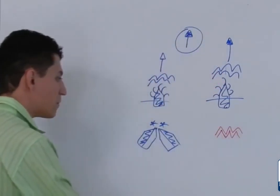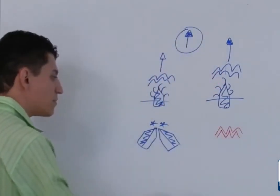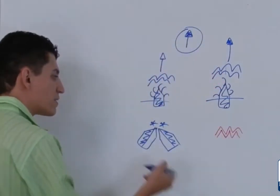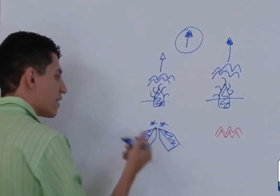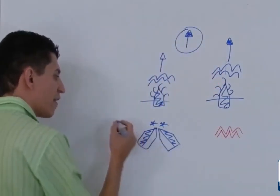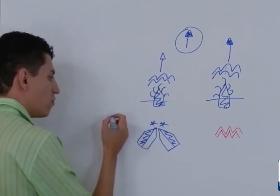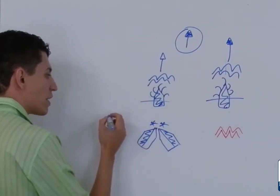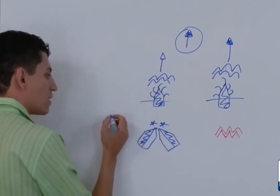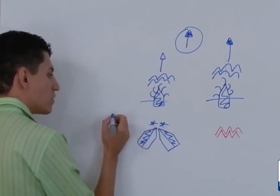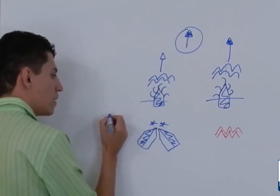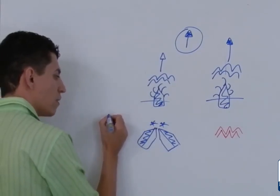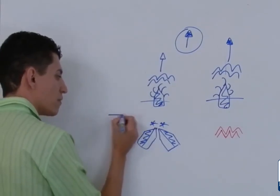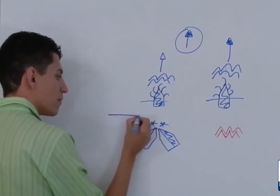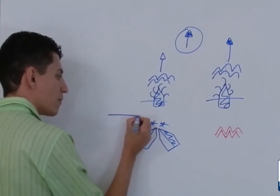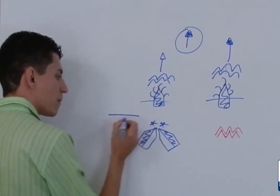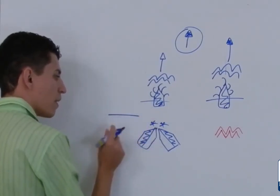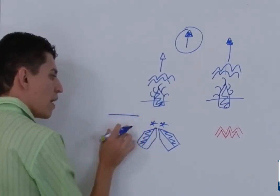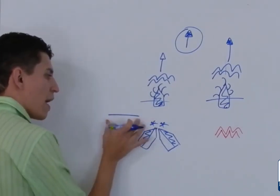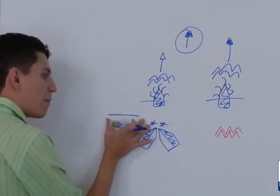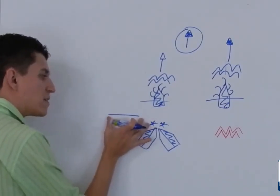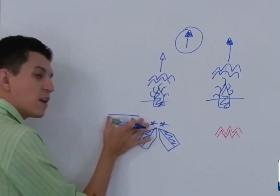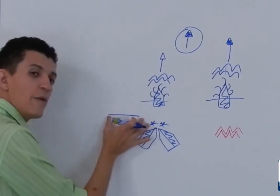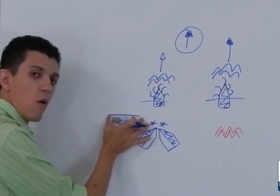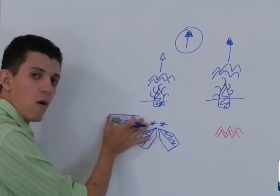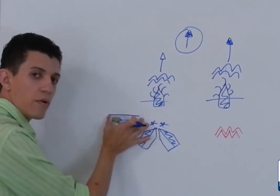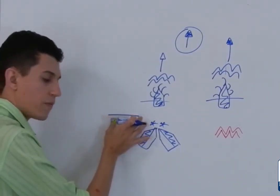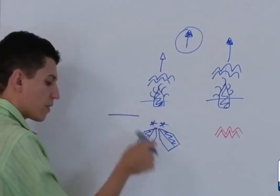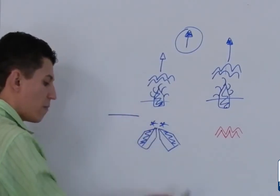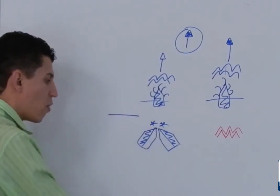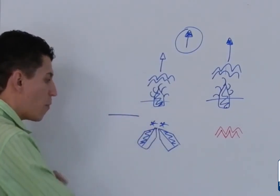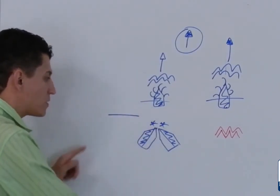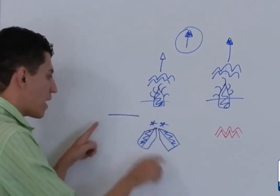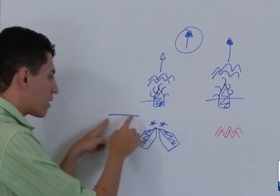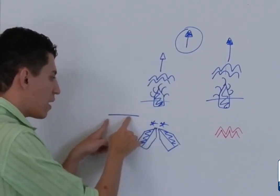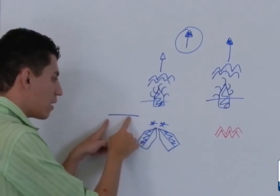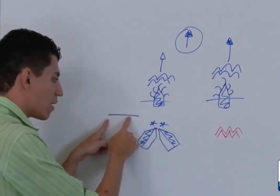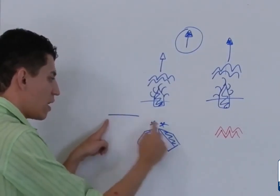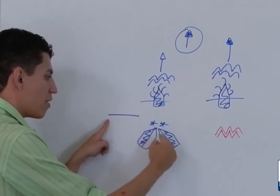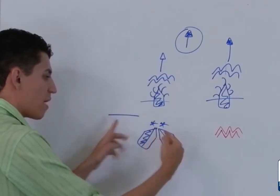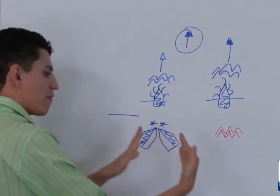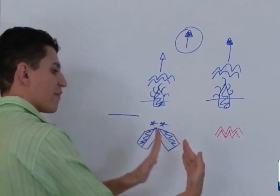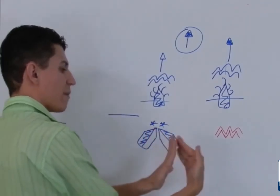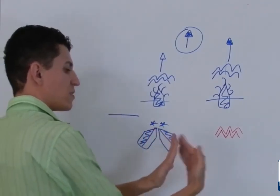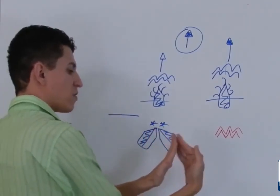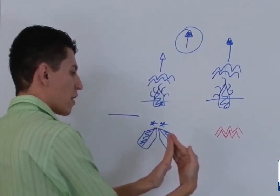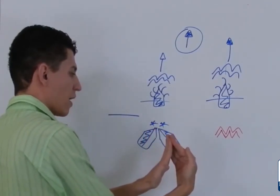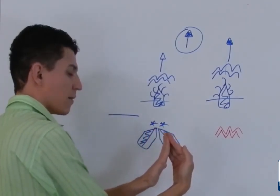simplesmente escrever um traço aqui, representando o meu ombro. Meu ombro está aqui e a minha mão vai ficar mais deslocada.